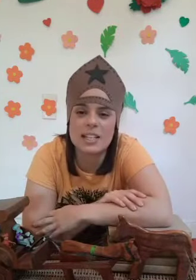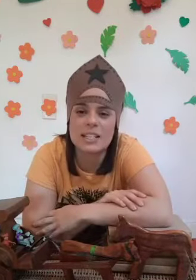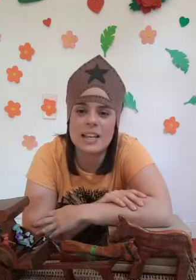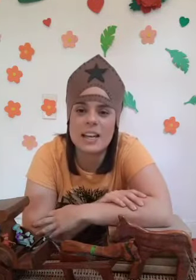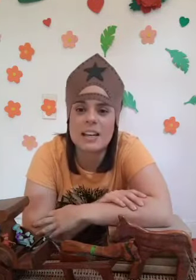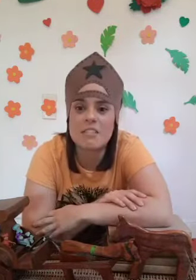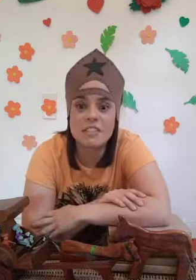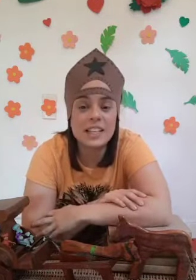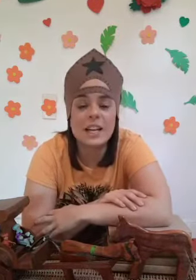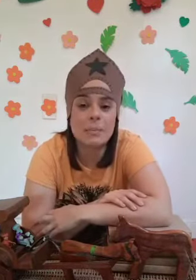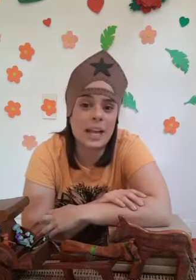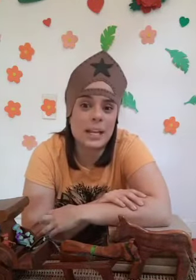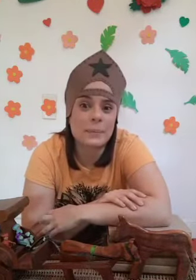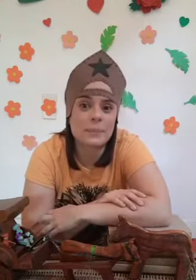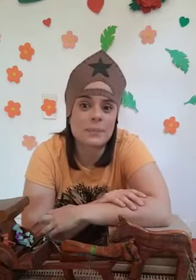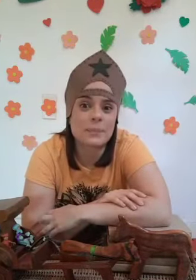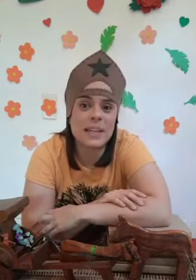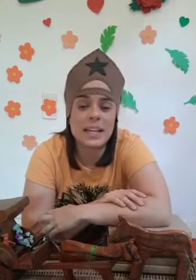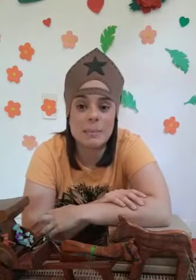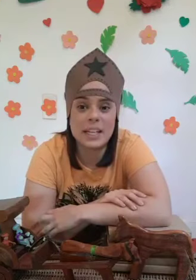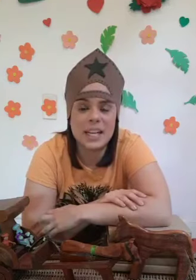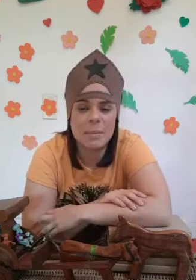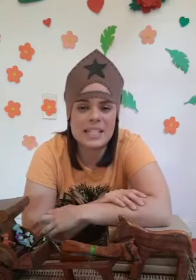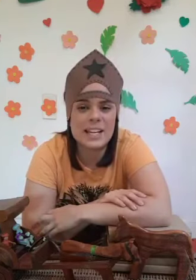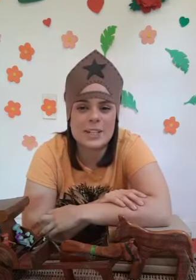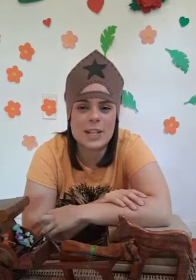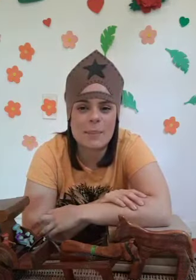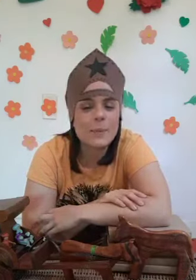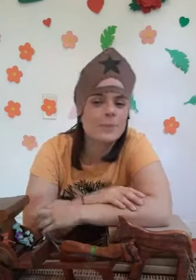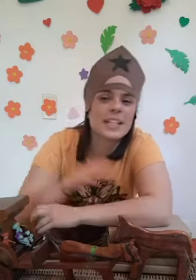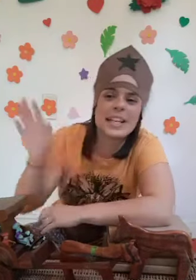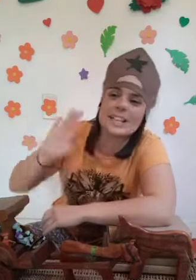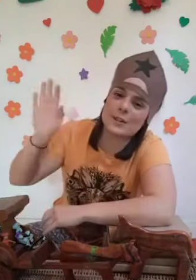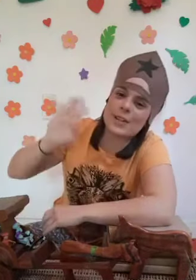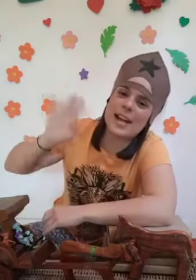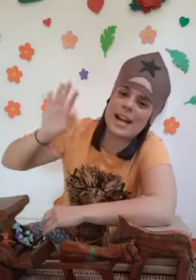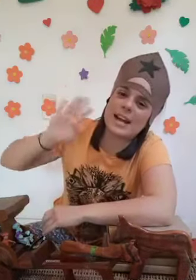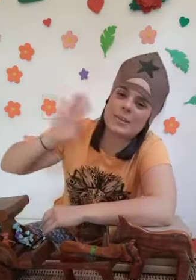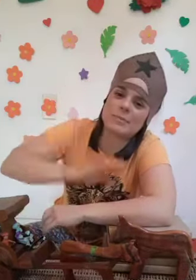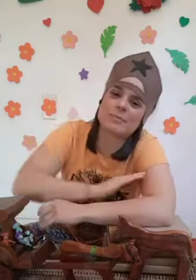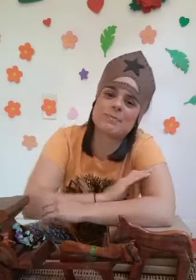vocês. Fiquem bem e brinquem bastante, tá bom? Tchau, tchau!